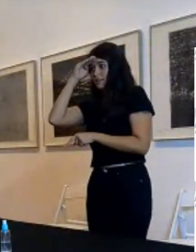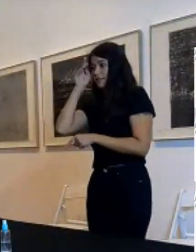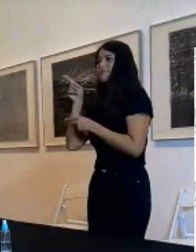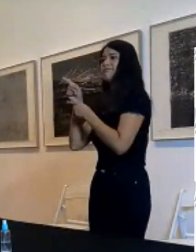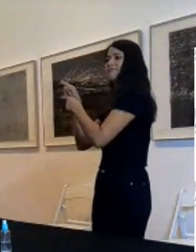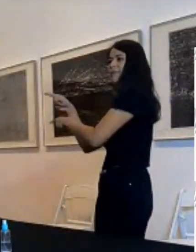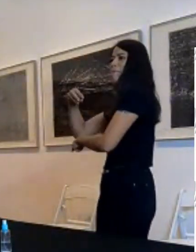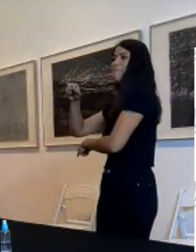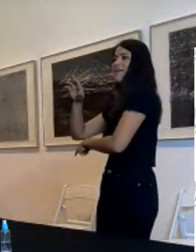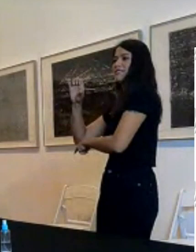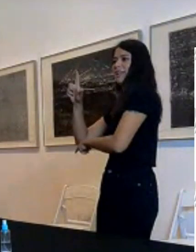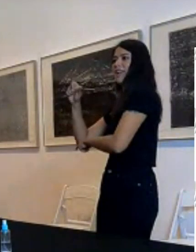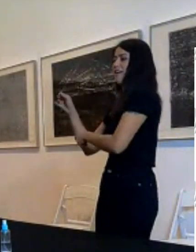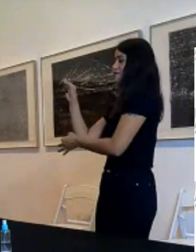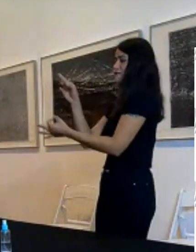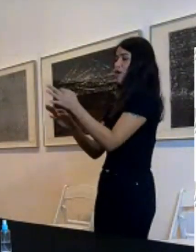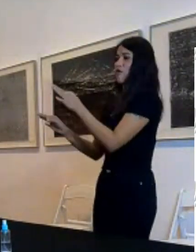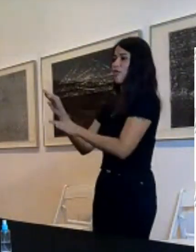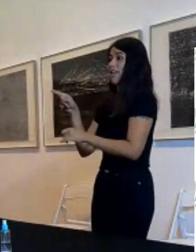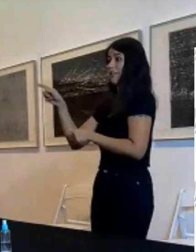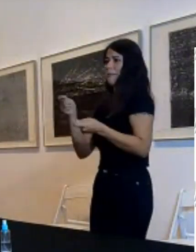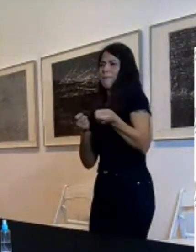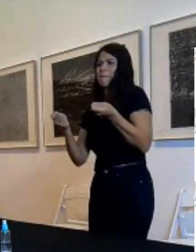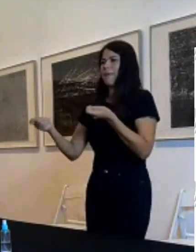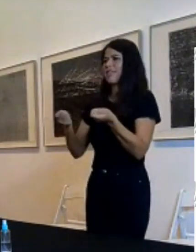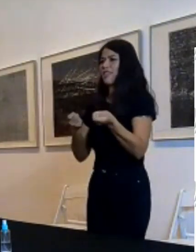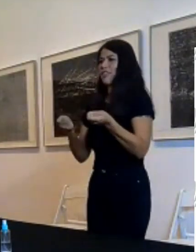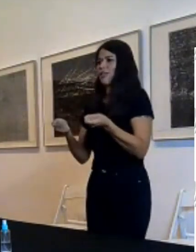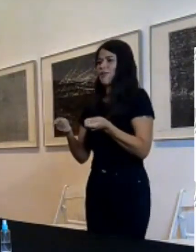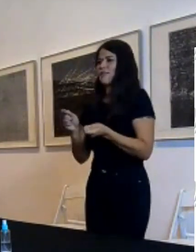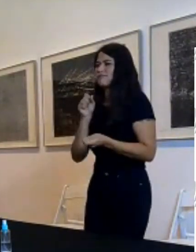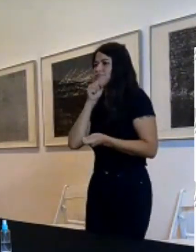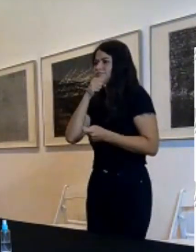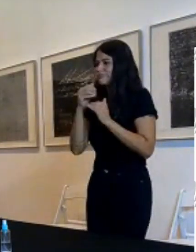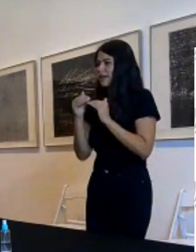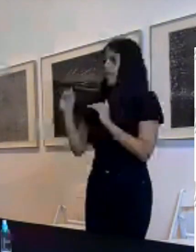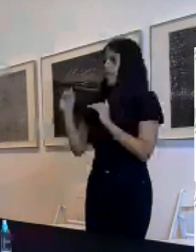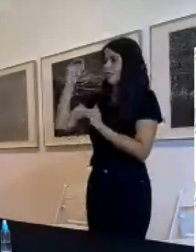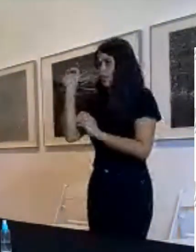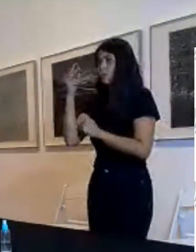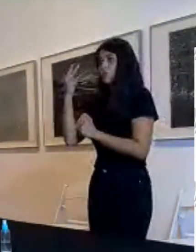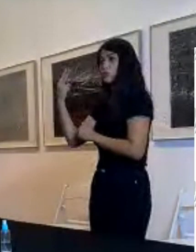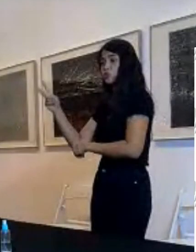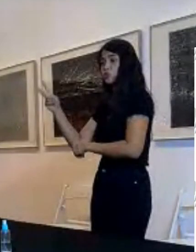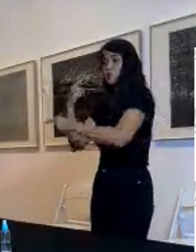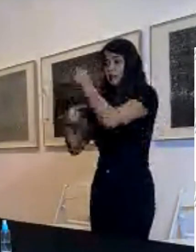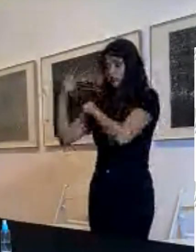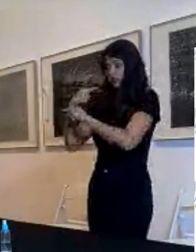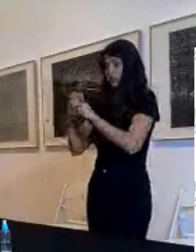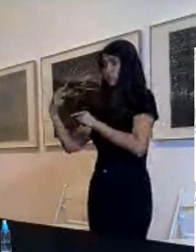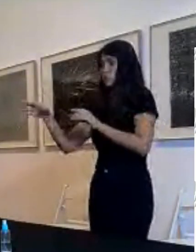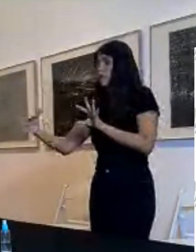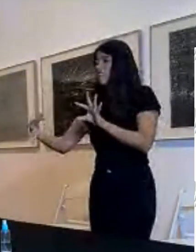la Marcela, nuestra mediadora senior, que también es una persona muy importante para nosotros porque su historia, su